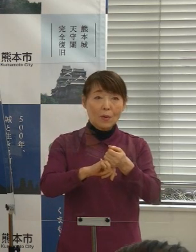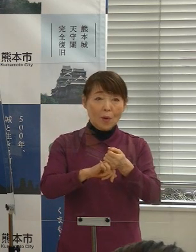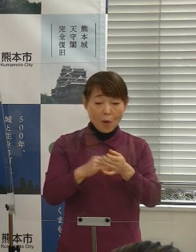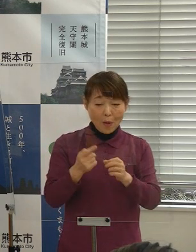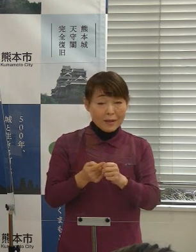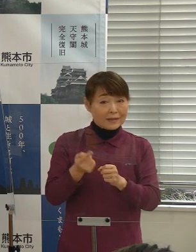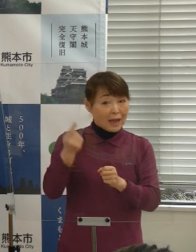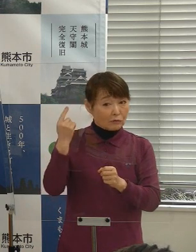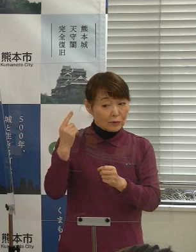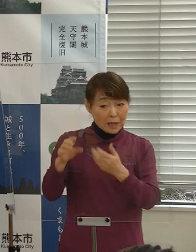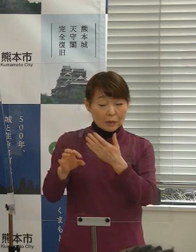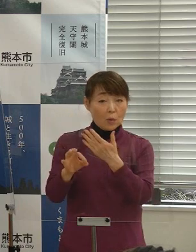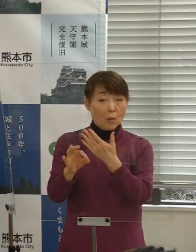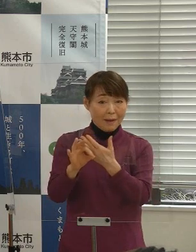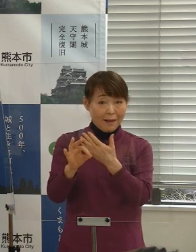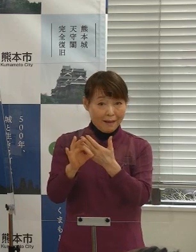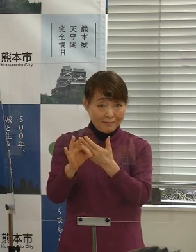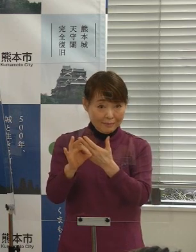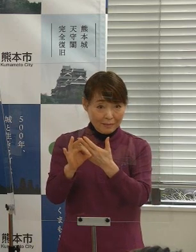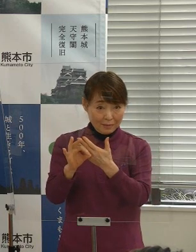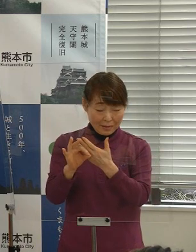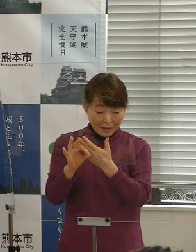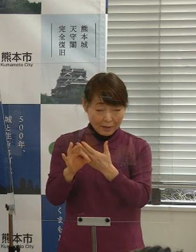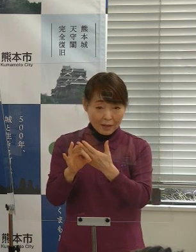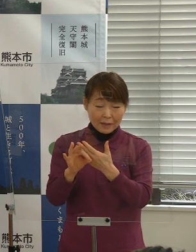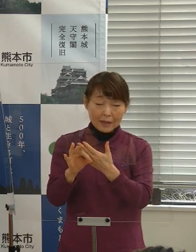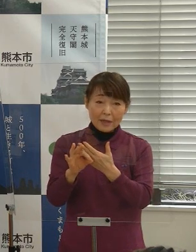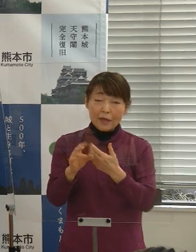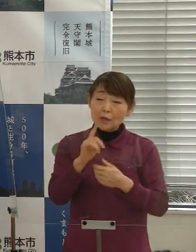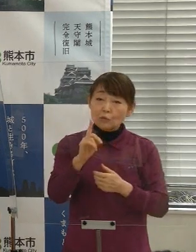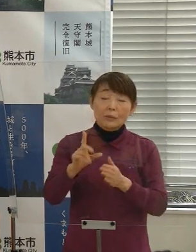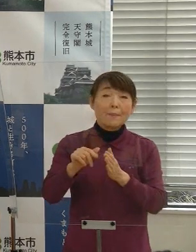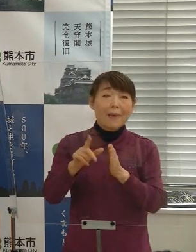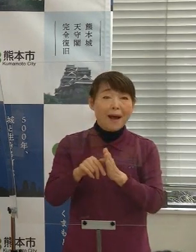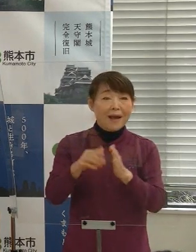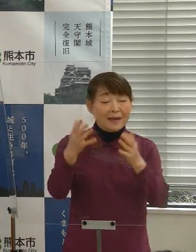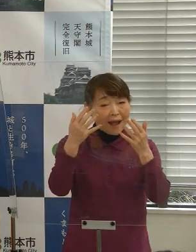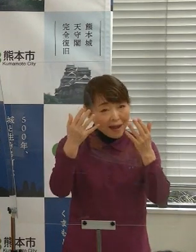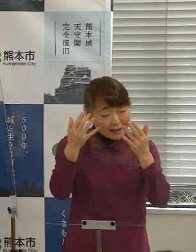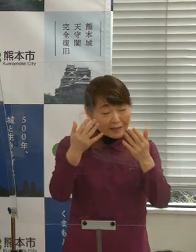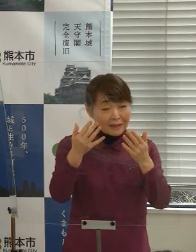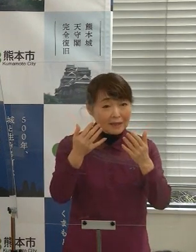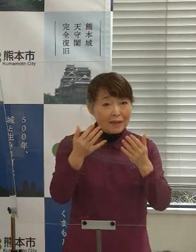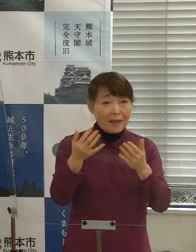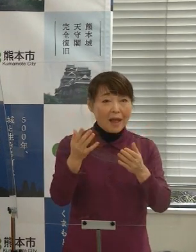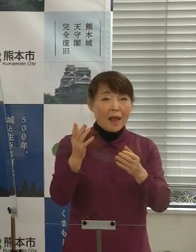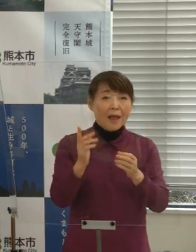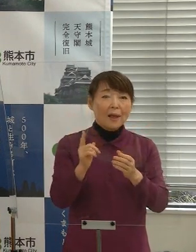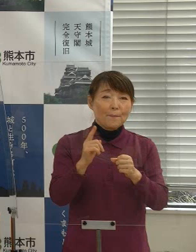の事例から言ってもですね、秋口からその冬、年末年始にかけ